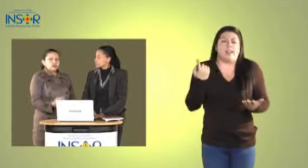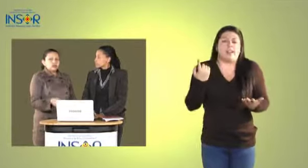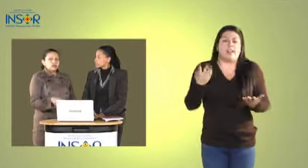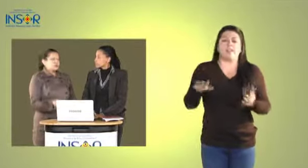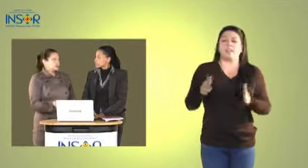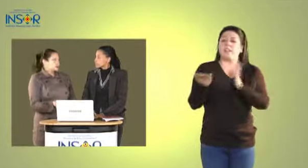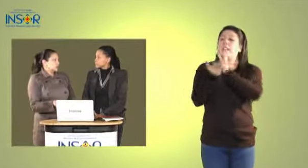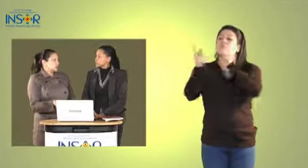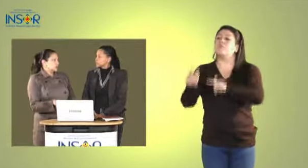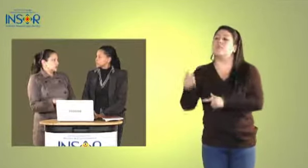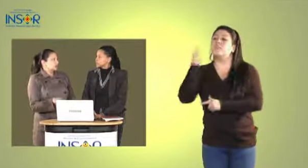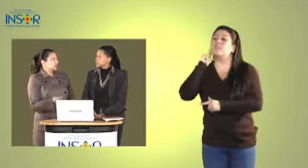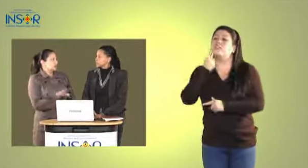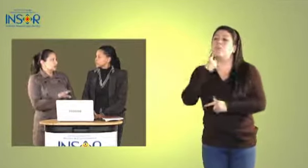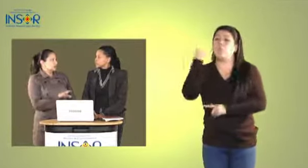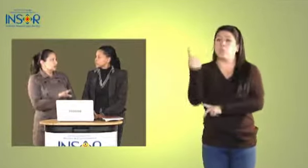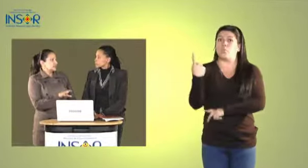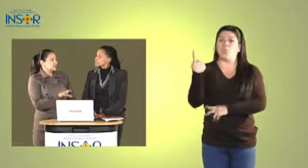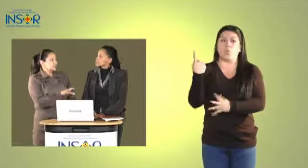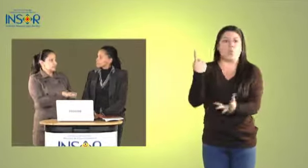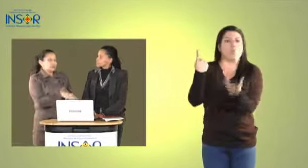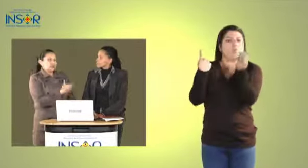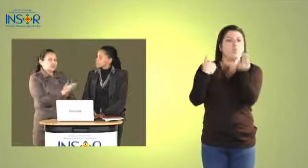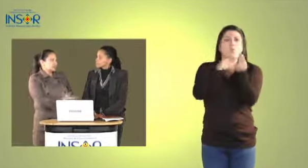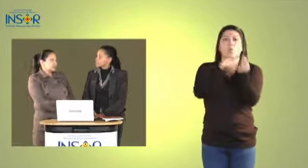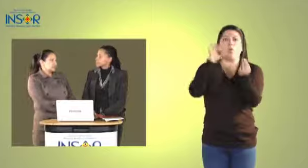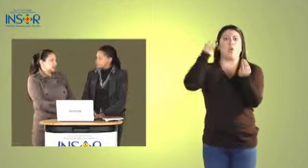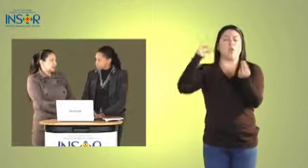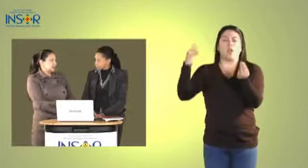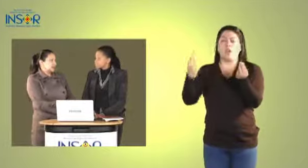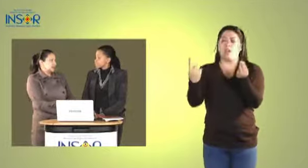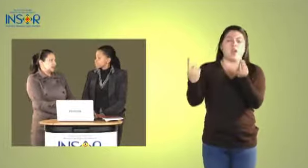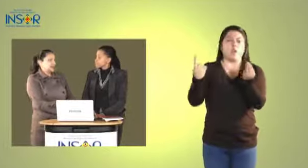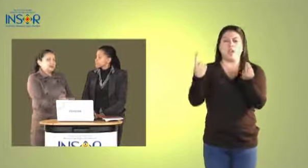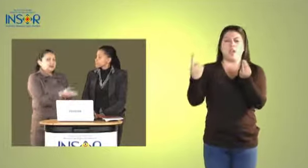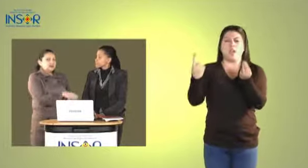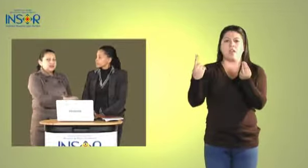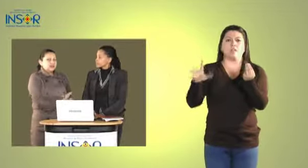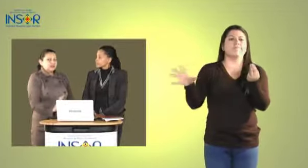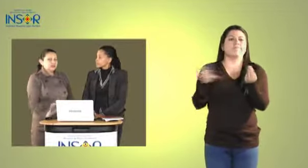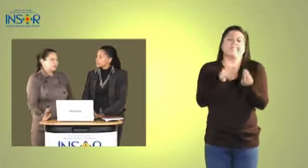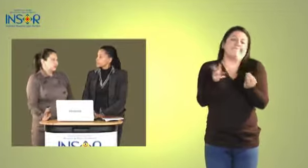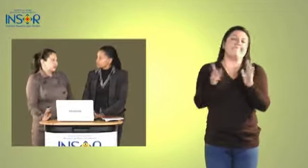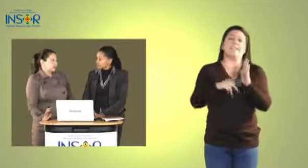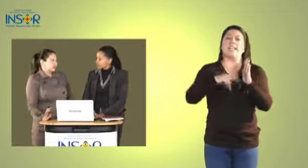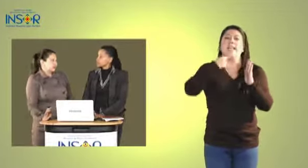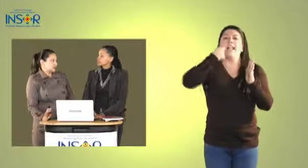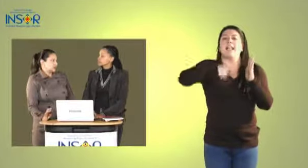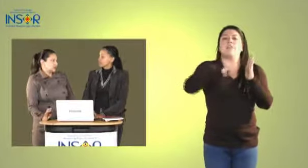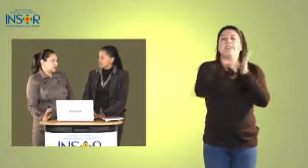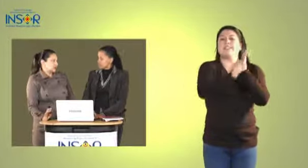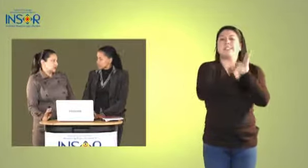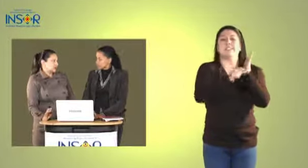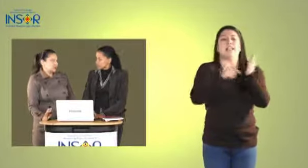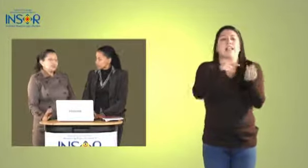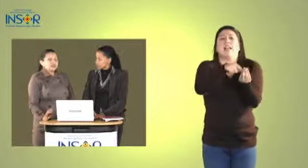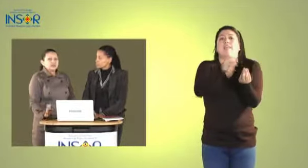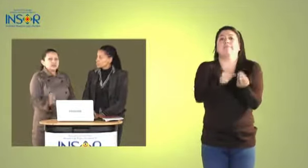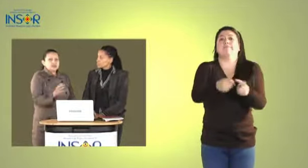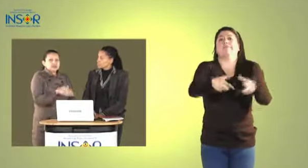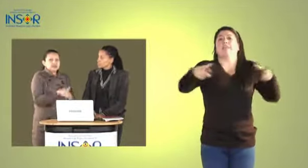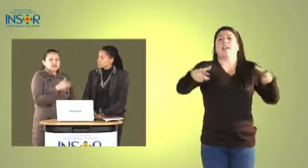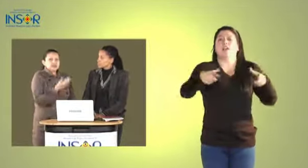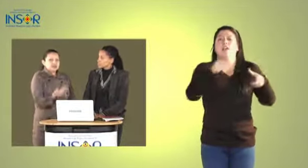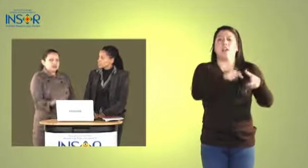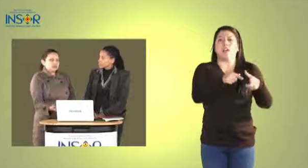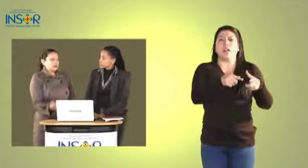estudiante sordo y los demás son oyentes, entonces se tiende más a responder a las necesidades de lengua escrita de esos estudiantes oyentes que están en el aula.